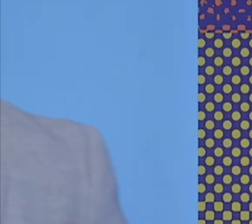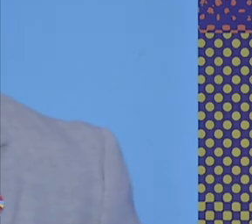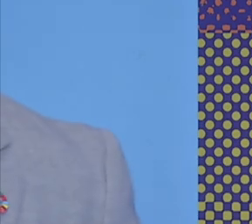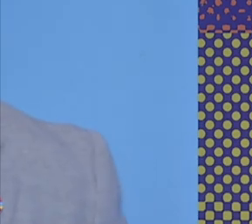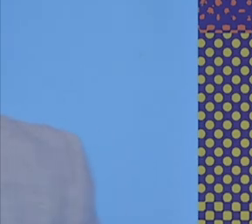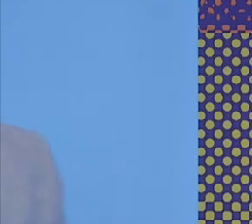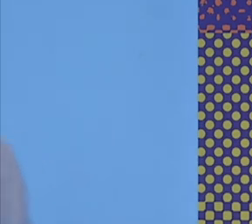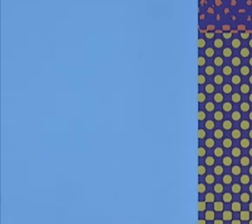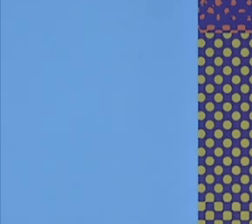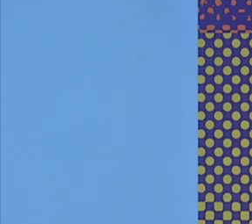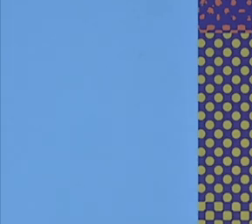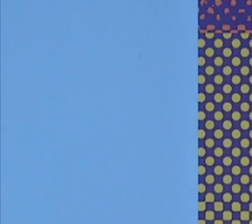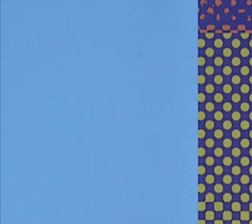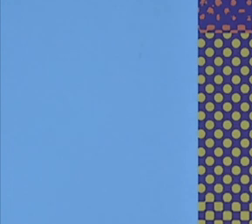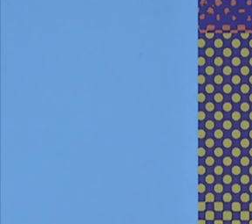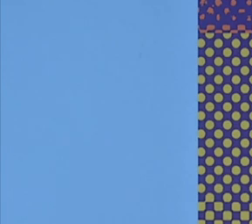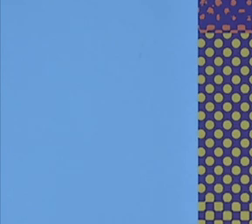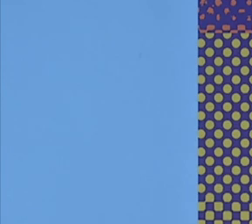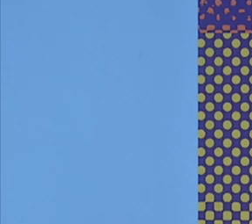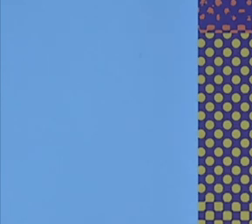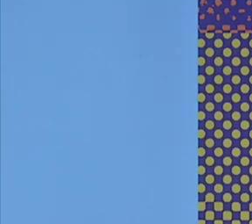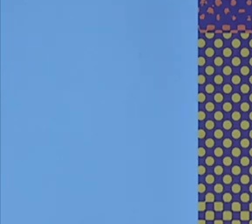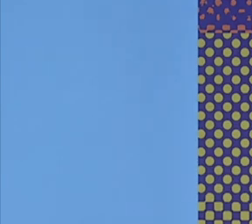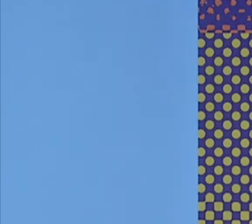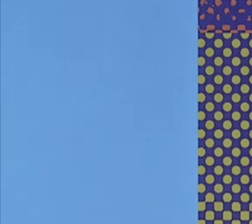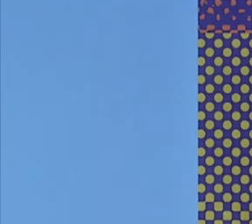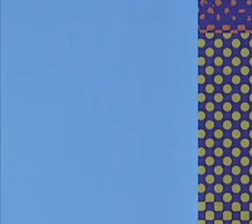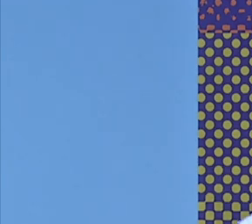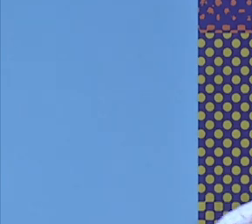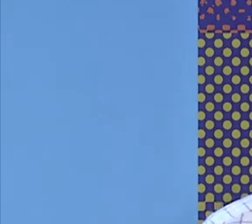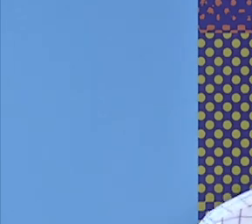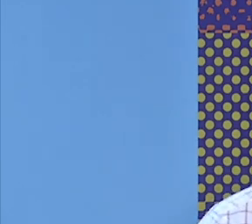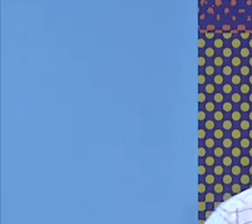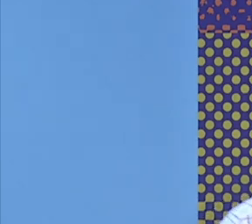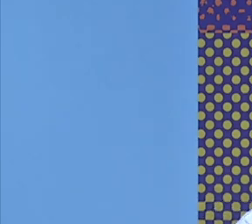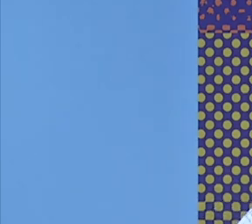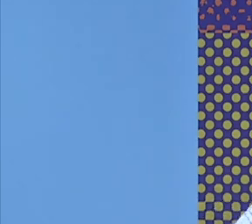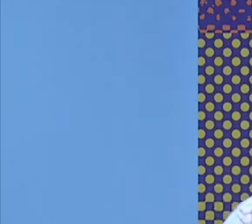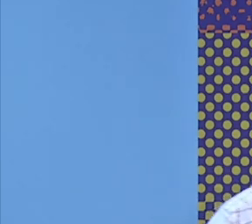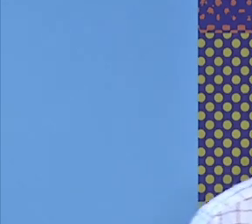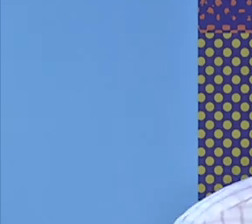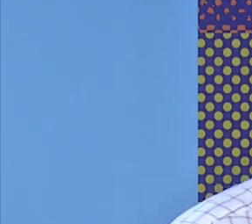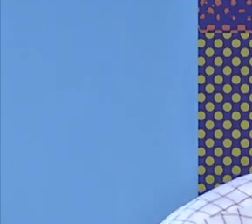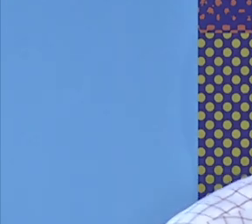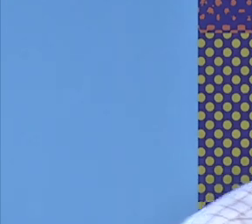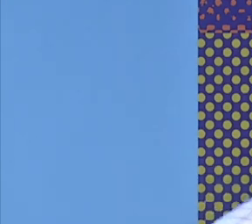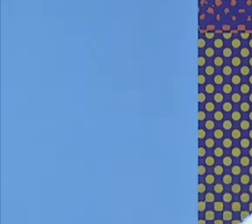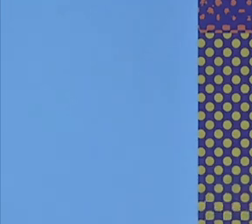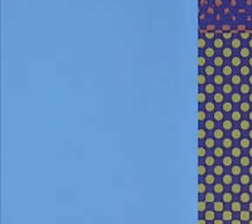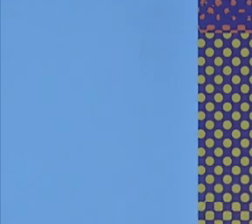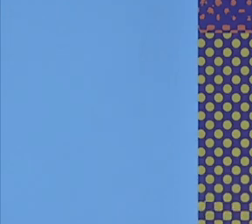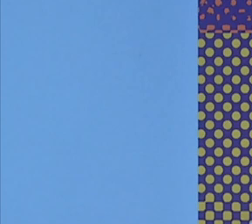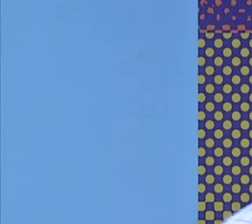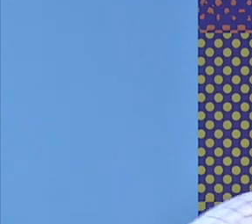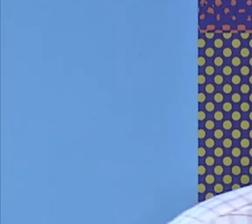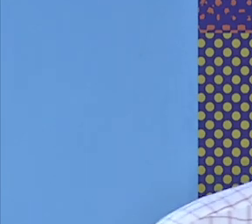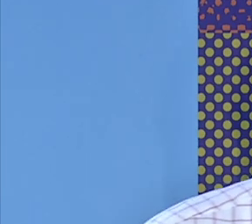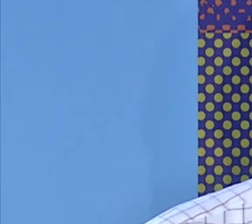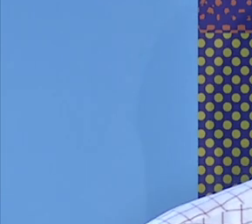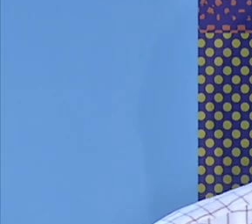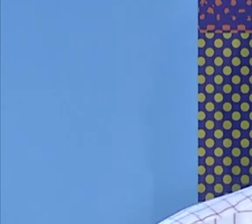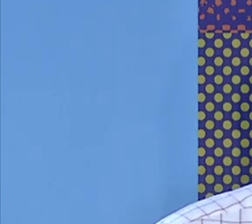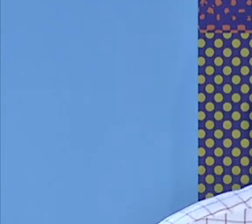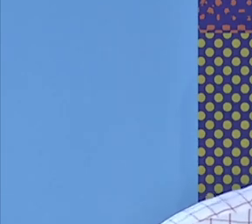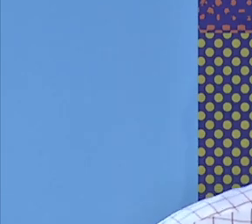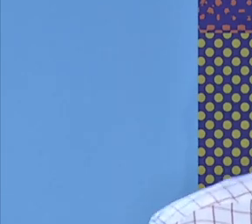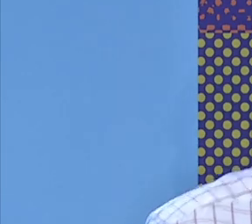det i Sverige. Och efter 5 år när de har svenskt medborgarskap så flyttade många av dem till Storbritannien. Och då var vi intervjuade många av dem i Leicester och Birmingham och såg vad var det som gjorde